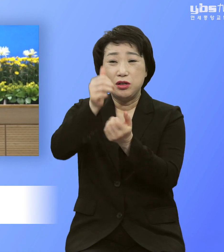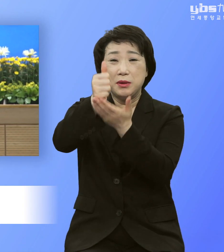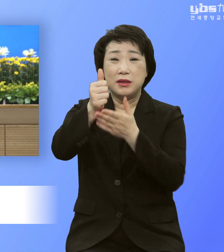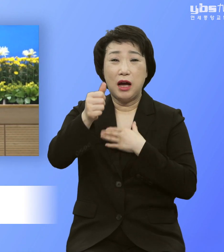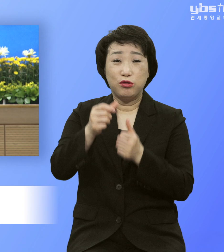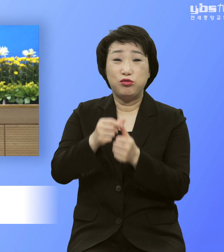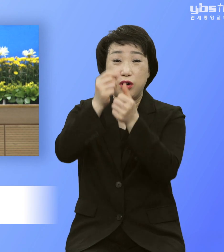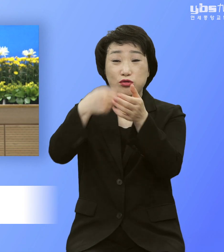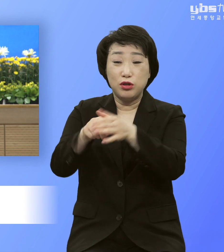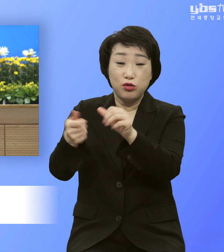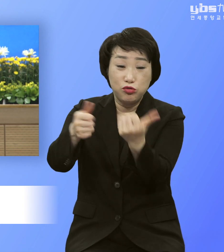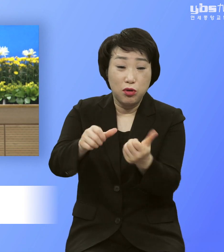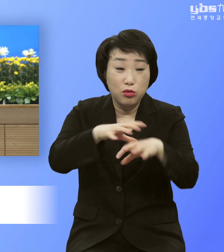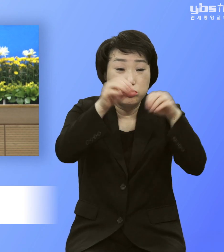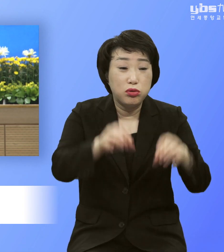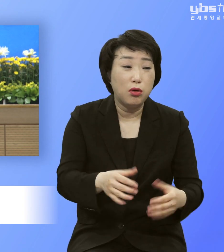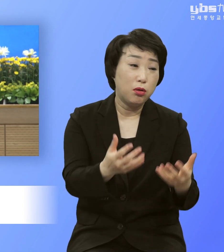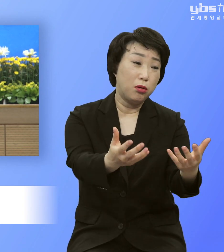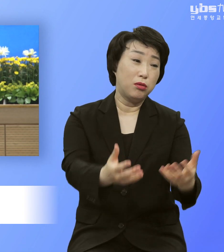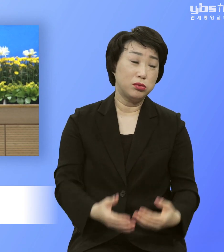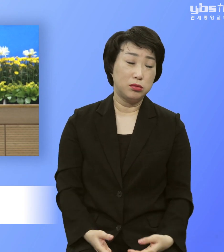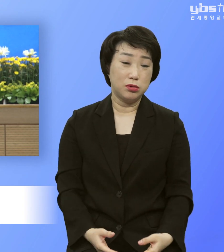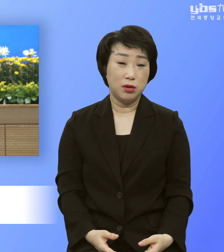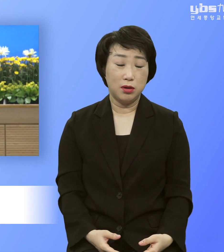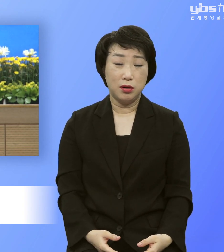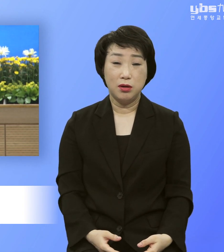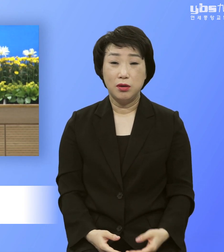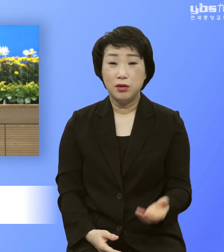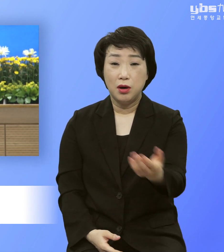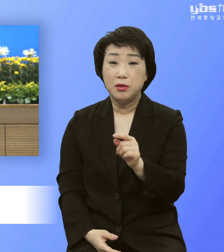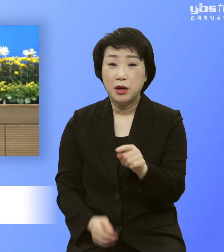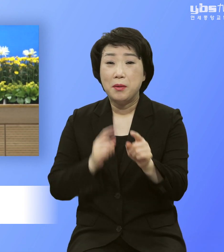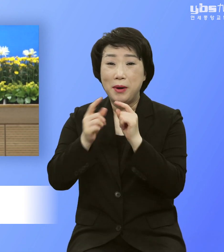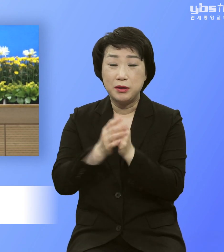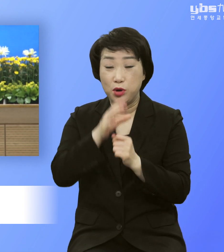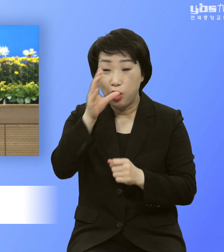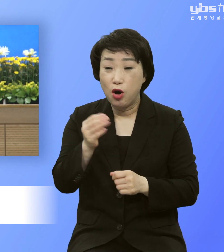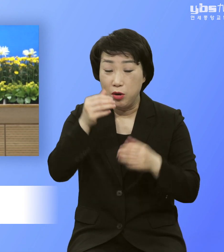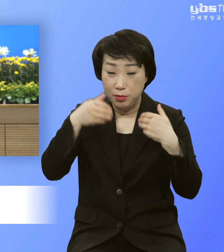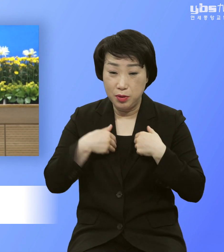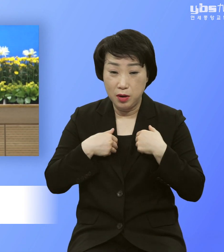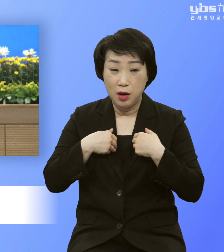나고 해서 죽으시는 의미가 아무 의미가 없는 거예요. 그 말씀으로 거룩해지라는 말씀이 아무 의미가 없는